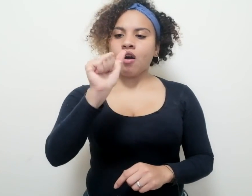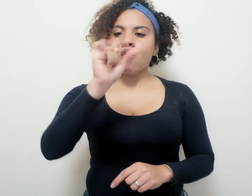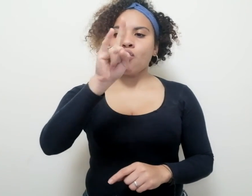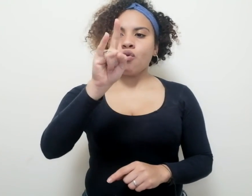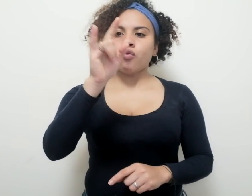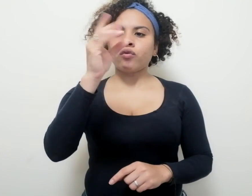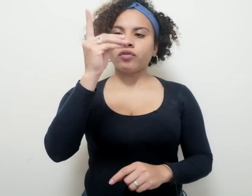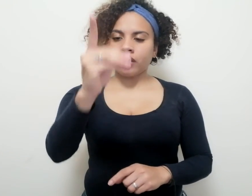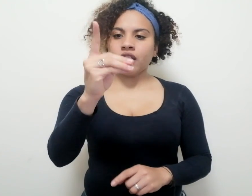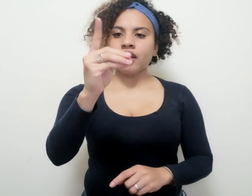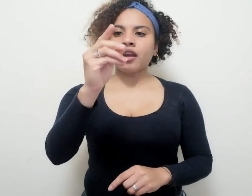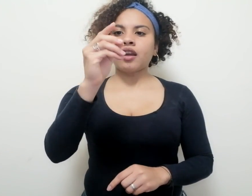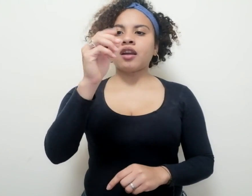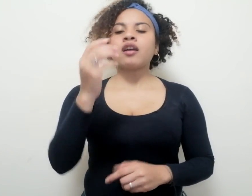Rimbaud en